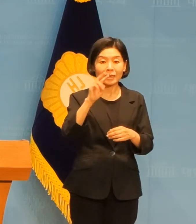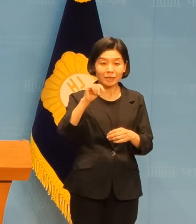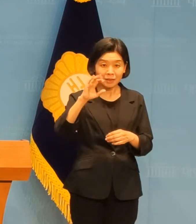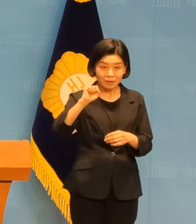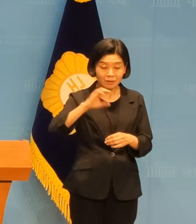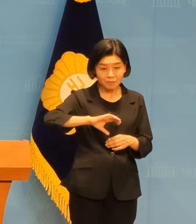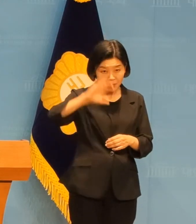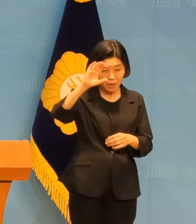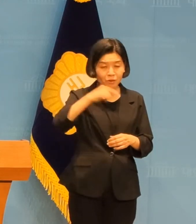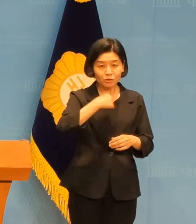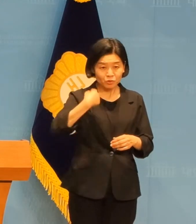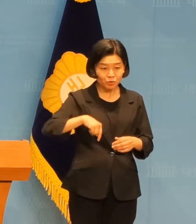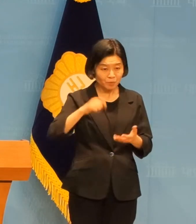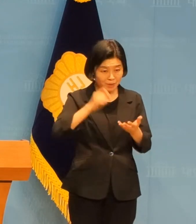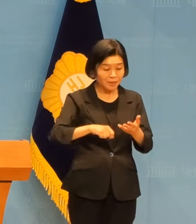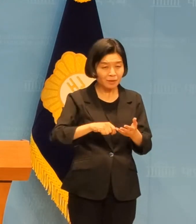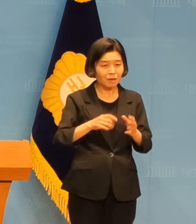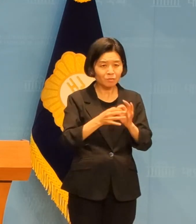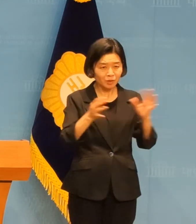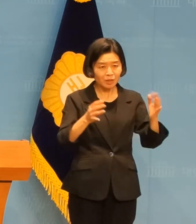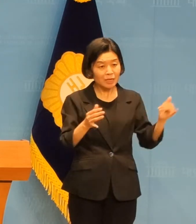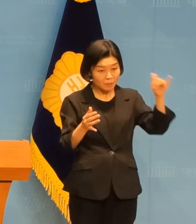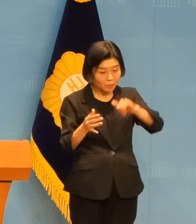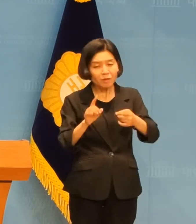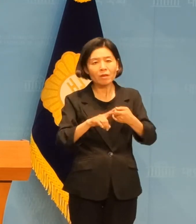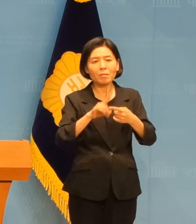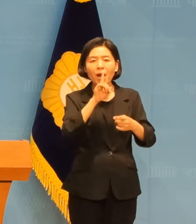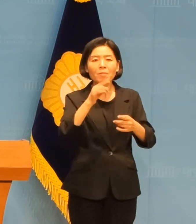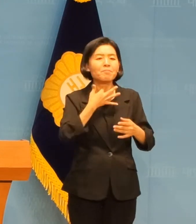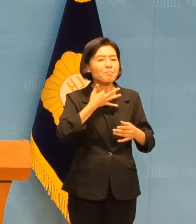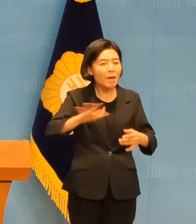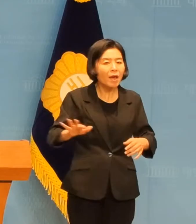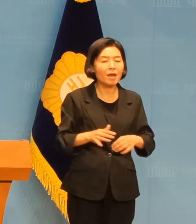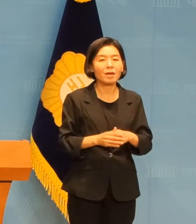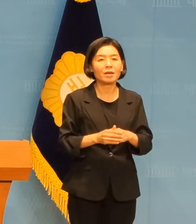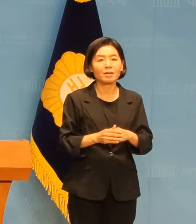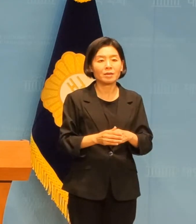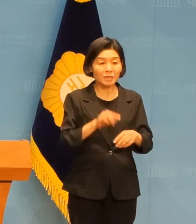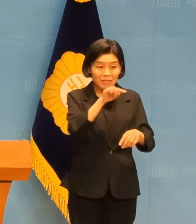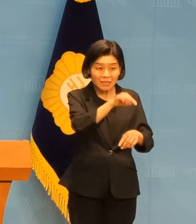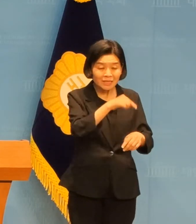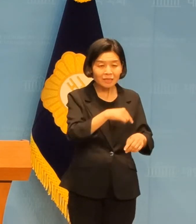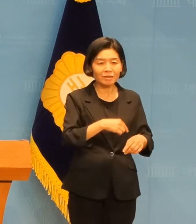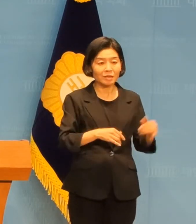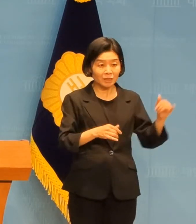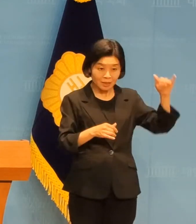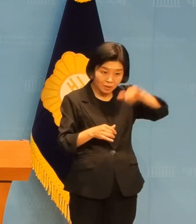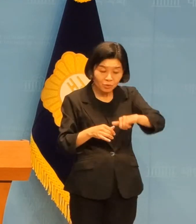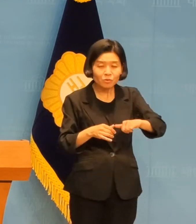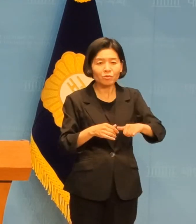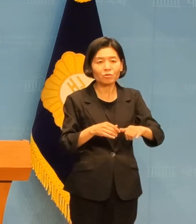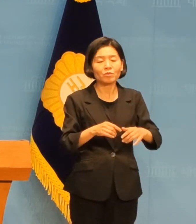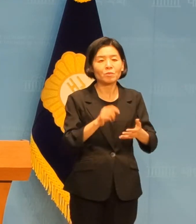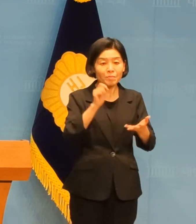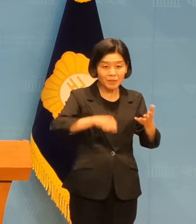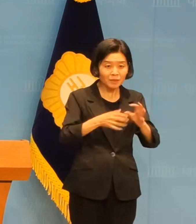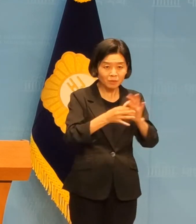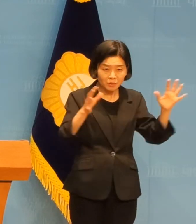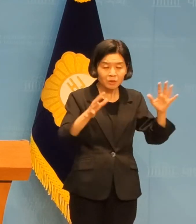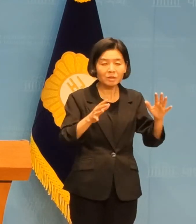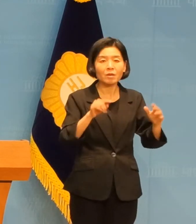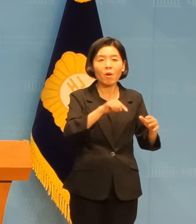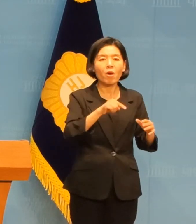없습니다. 중국 무비자 입국은 윤석열 정부가 추진을 시작했고 당시 국민의힘 주진우